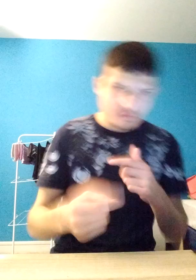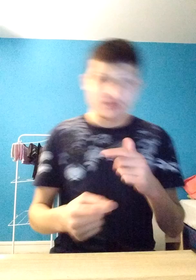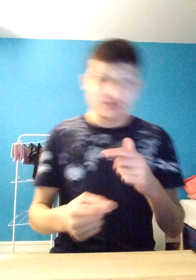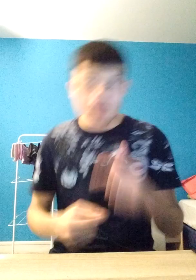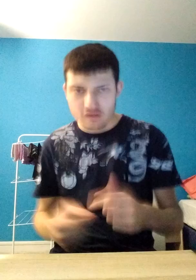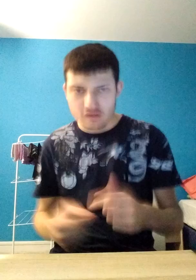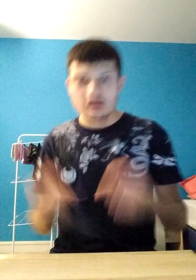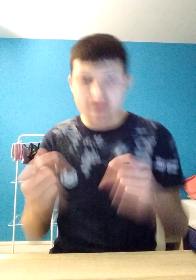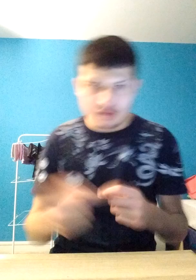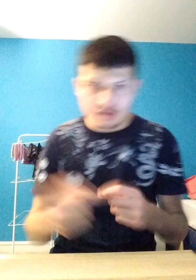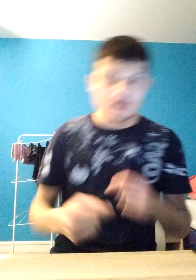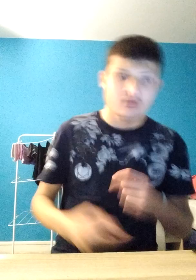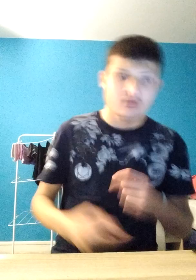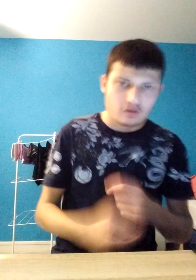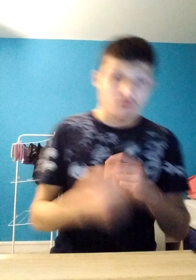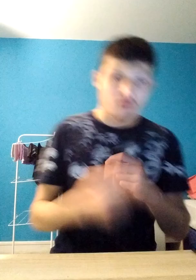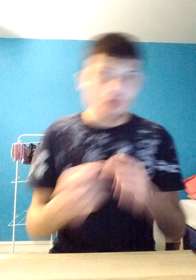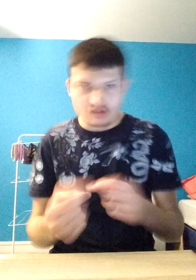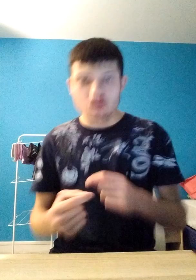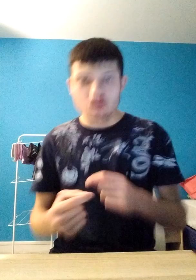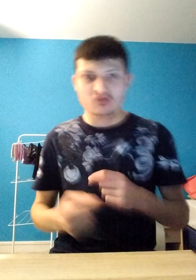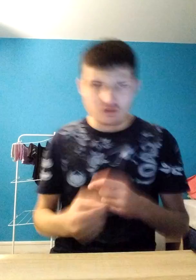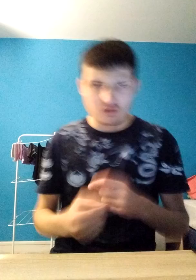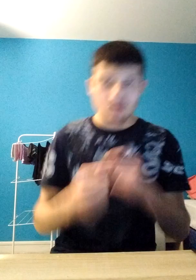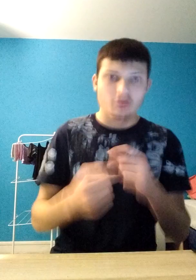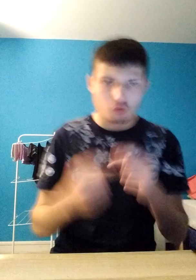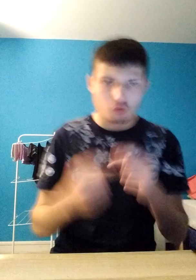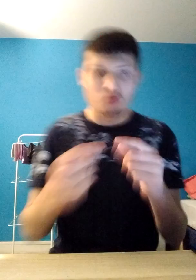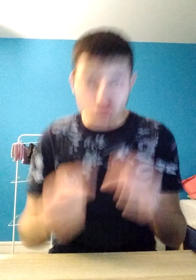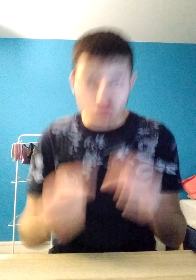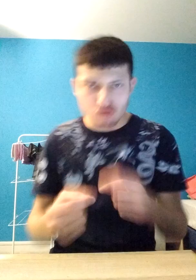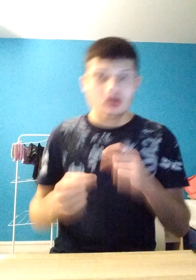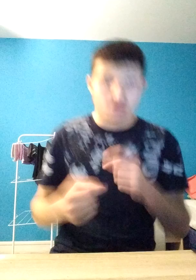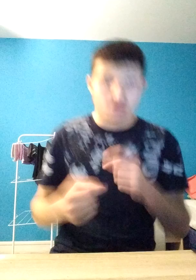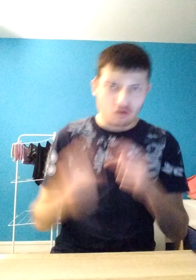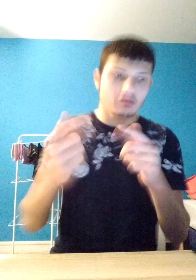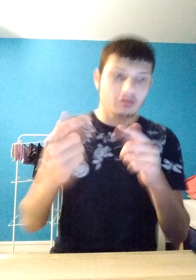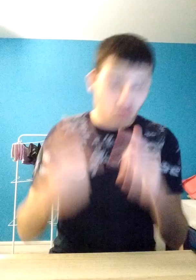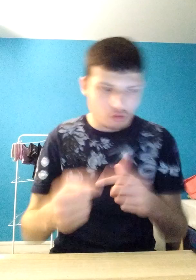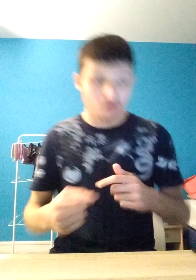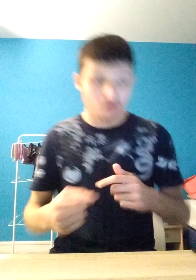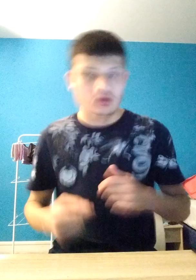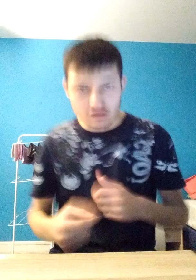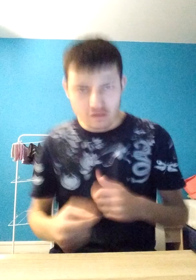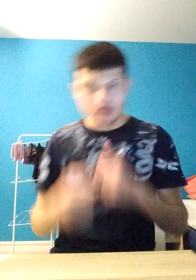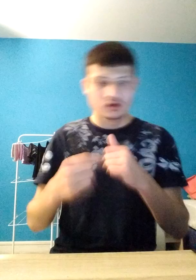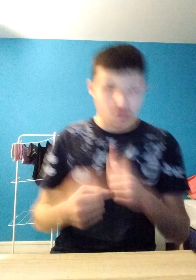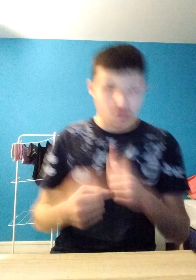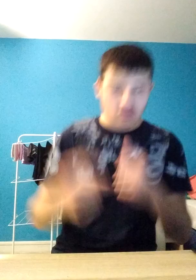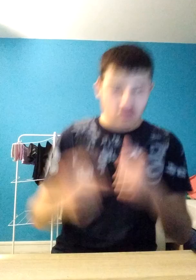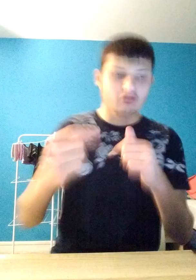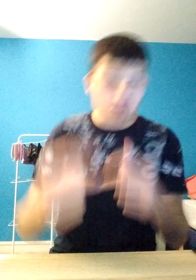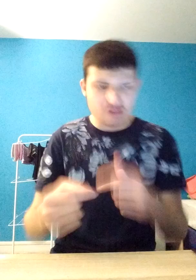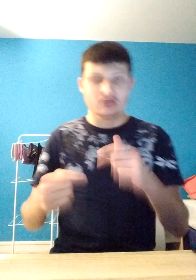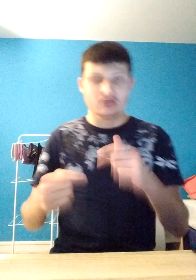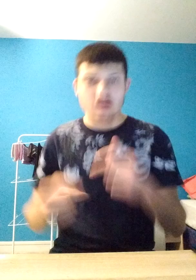fait. Je m'en excuse beaucoup, énormément. Et je vous dis